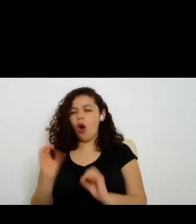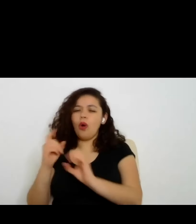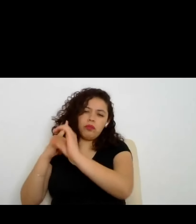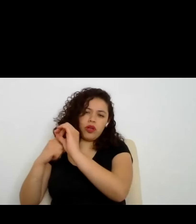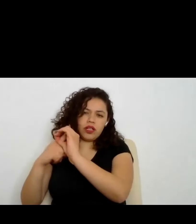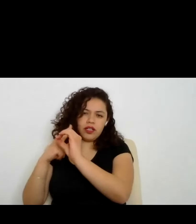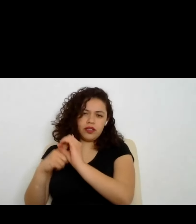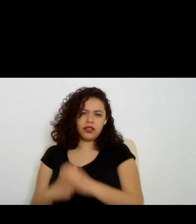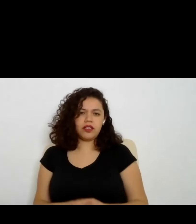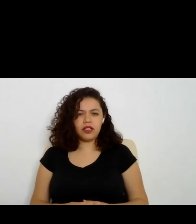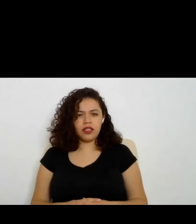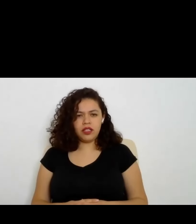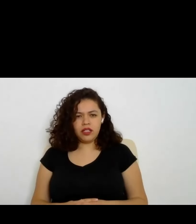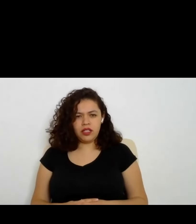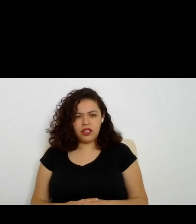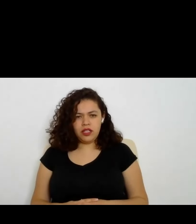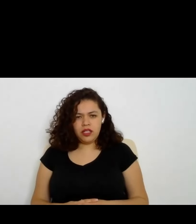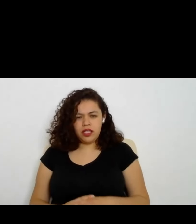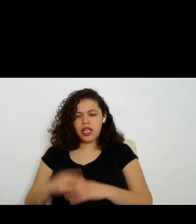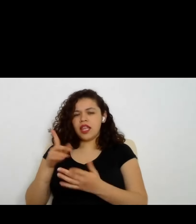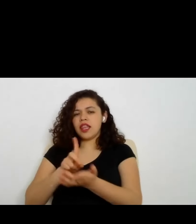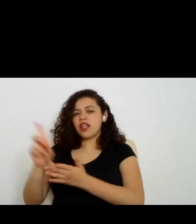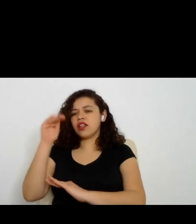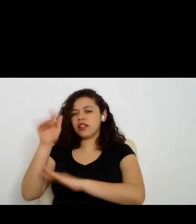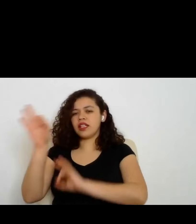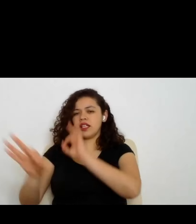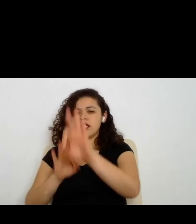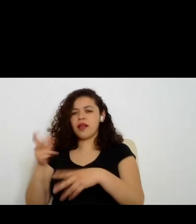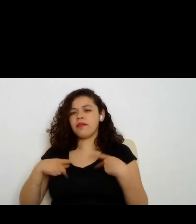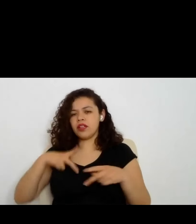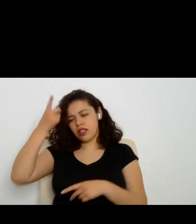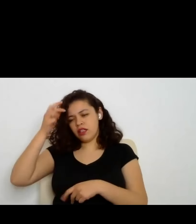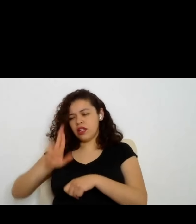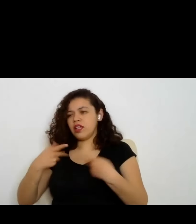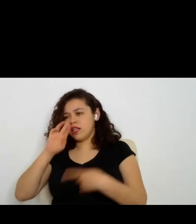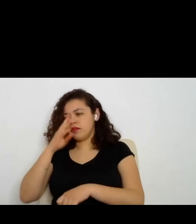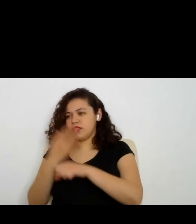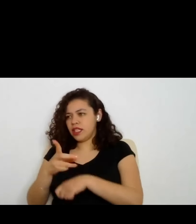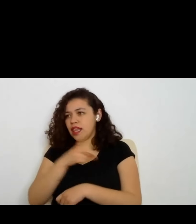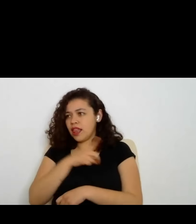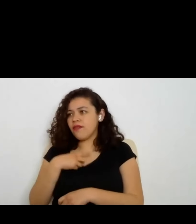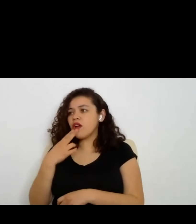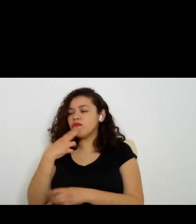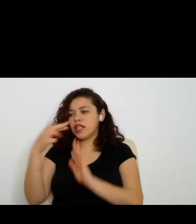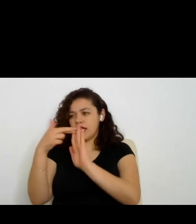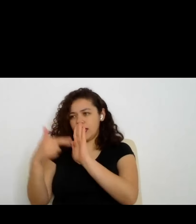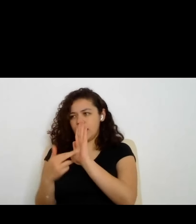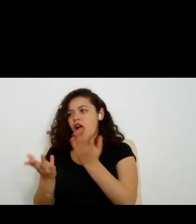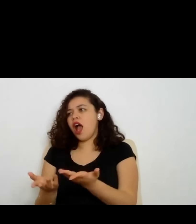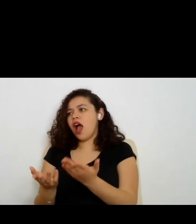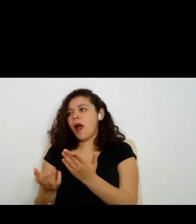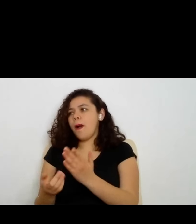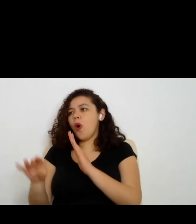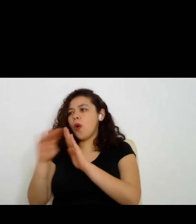El derecho a la limitación del tratamiento permite al titular solicitar al responsable que aplique medidas sobre estos datos para que, entre